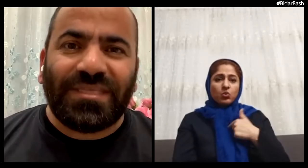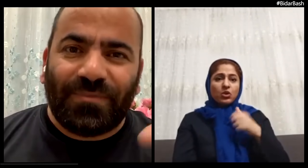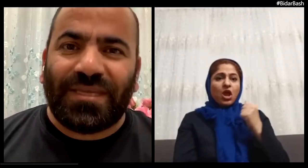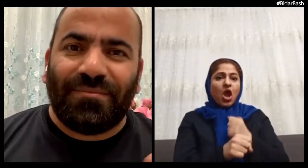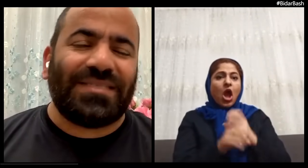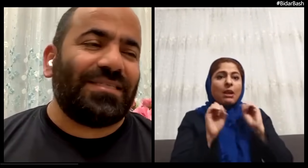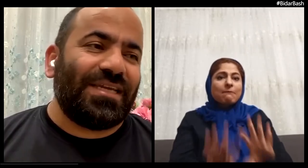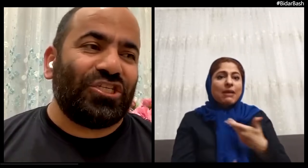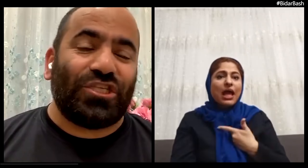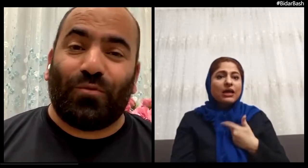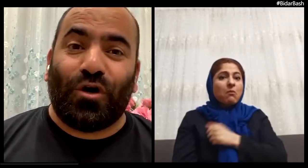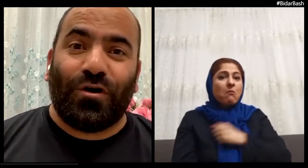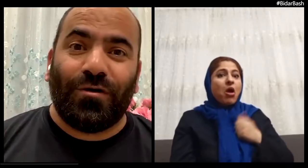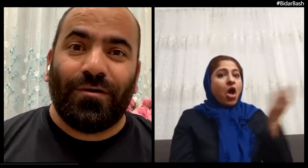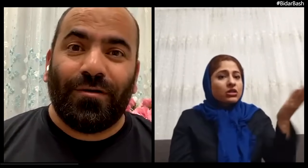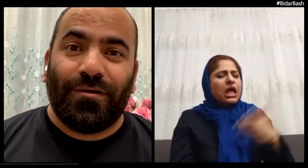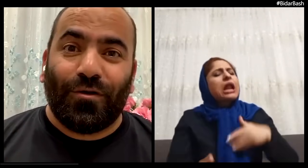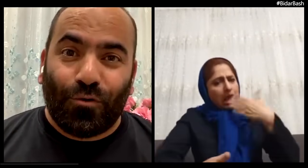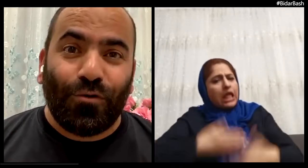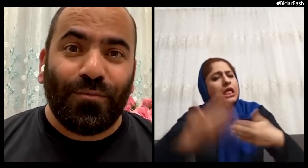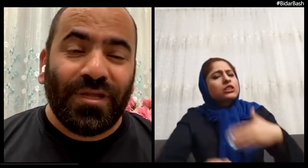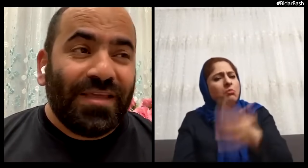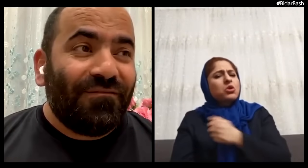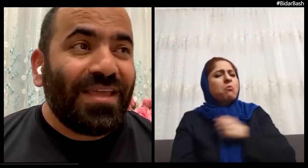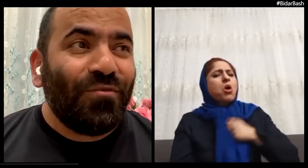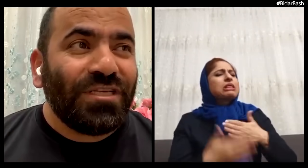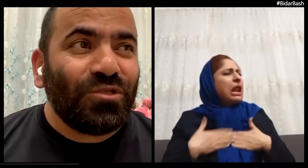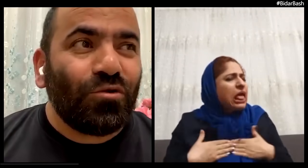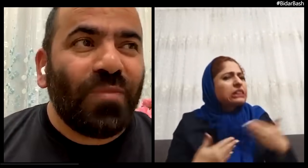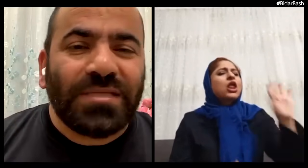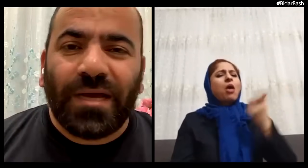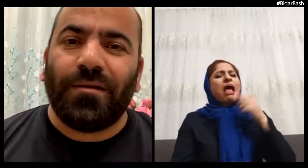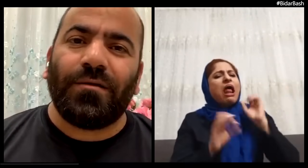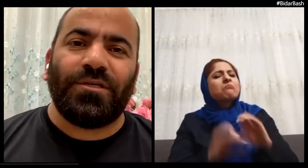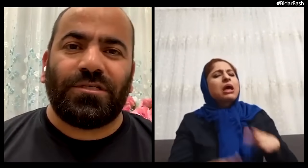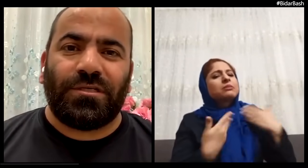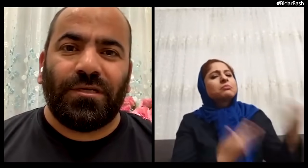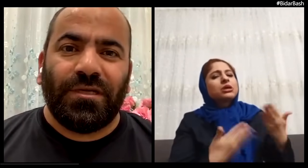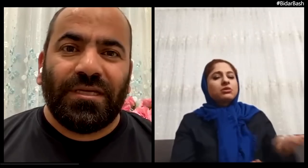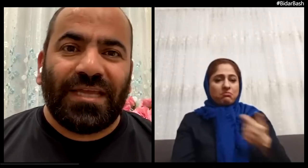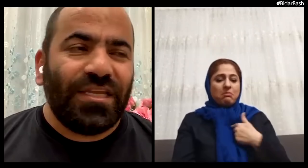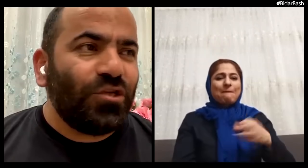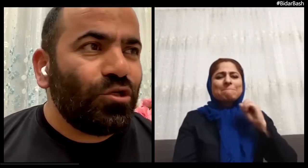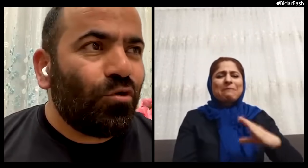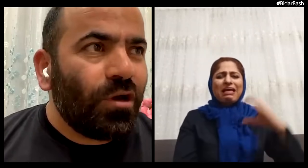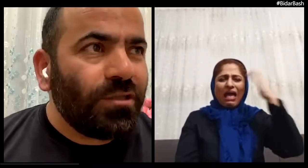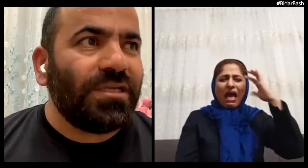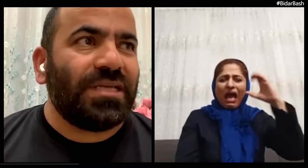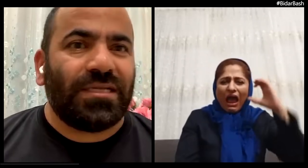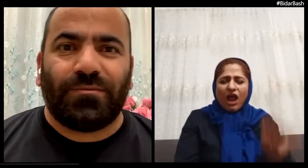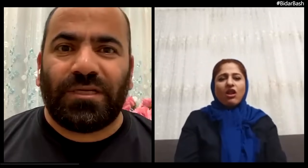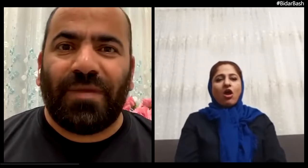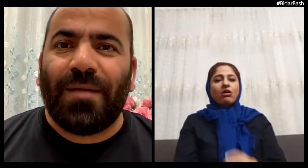ادامه میدی به این مسیر اشتباه. خب و این باعث میشه تو بد اخلاق بشی، یعنی یه جوری